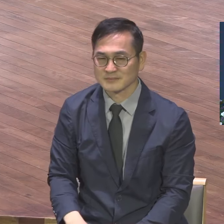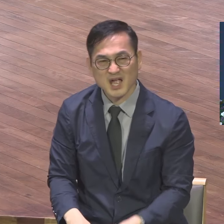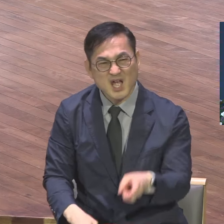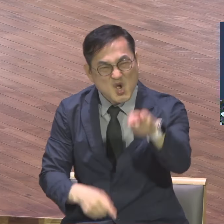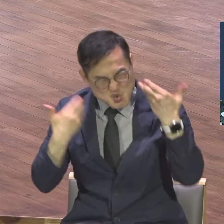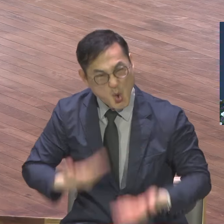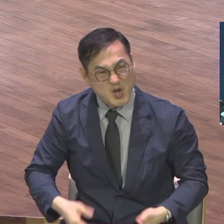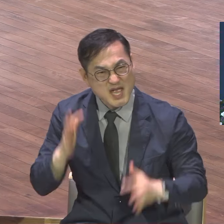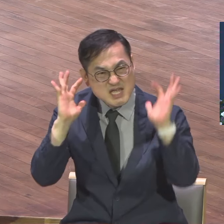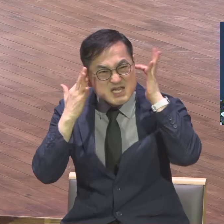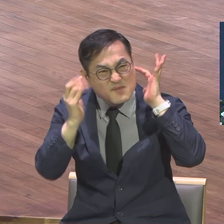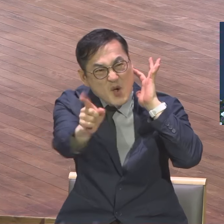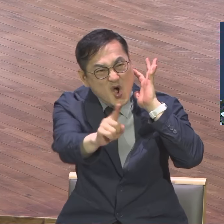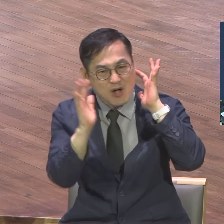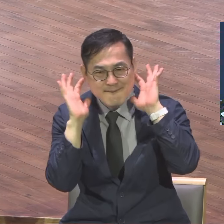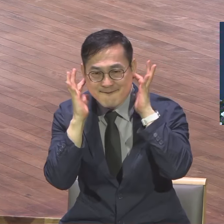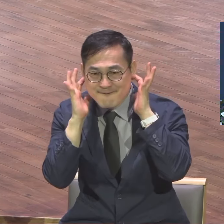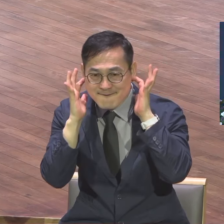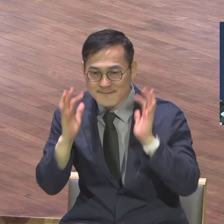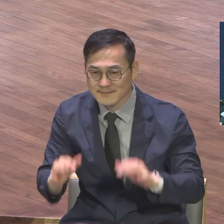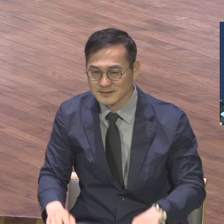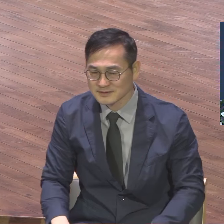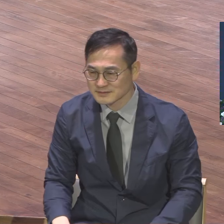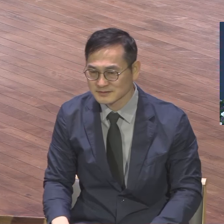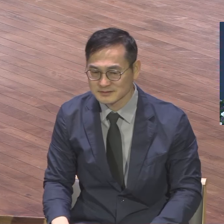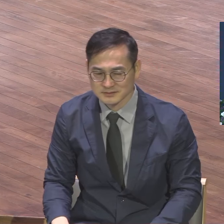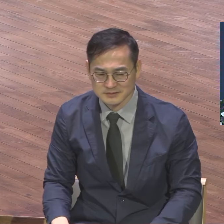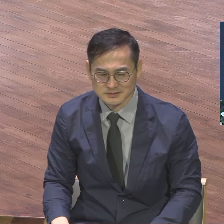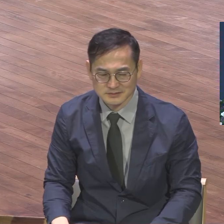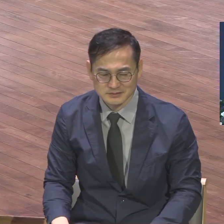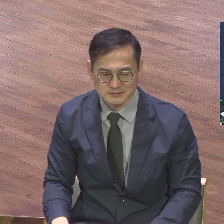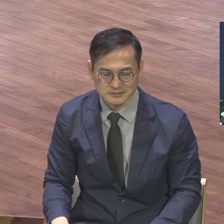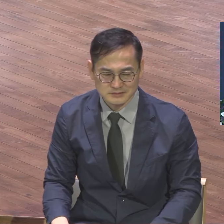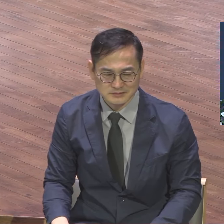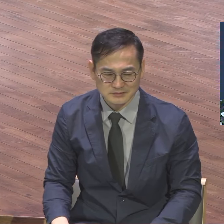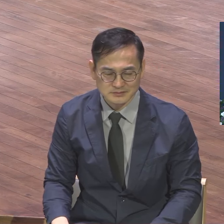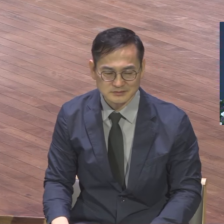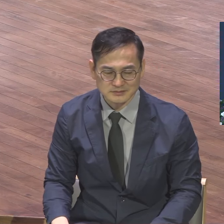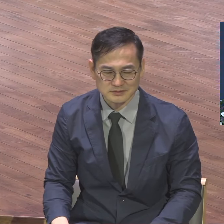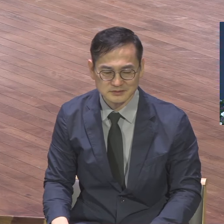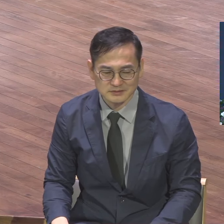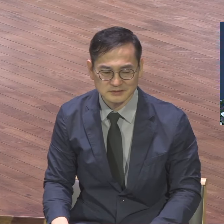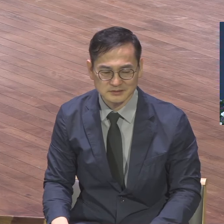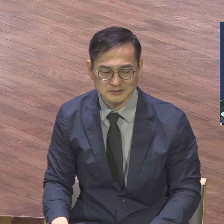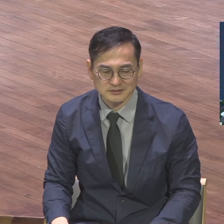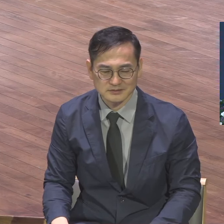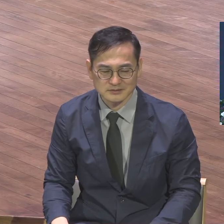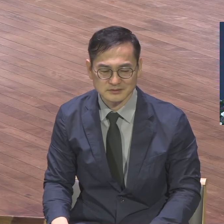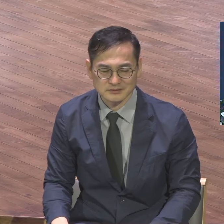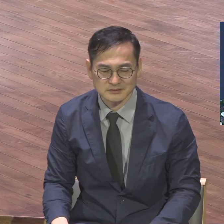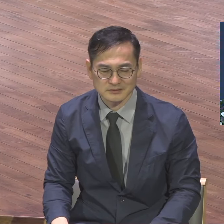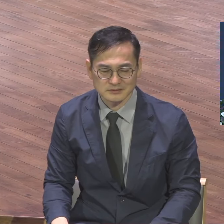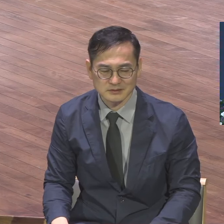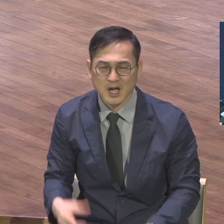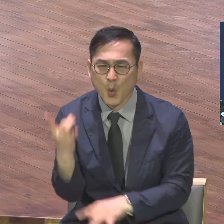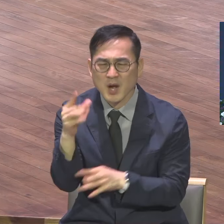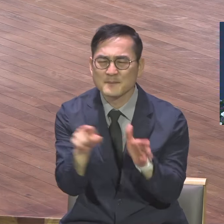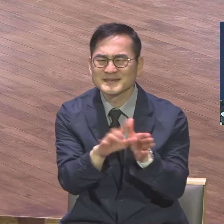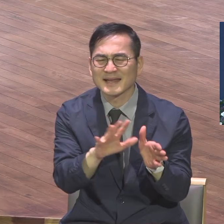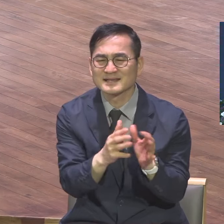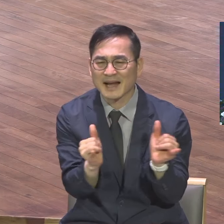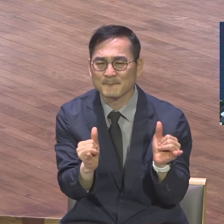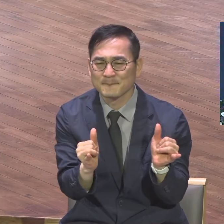조용히 가는데 왜 시끄럽게 떠들어 이런 사람도 있고 주로 안식교 이런 사람들 일반 불신자들은 그렇게 소리 안 지릅니다.